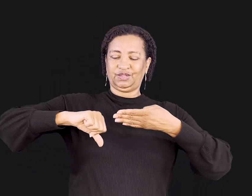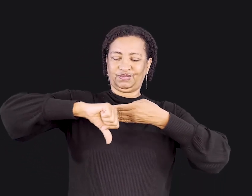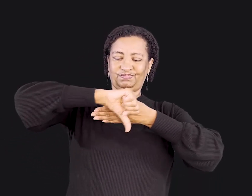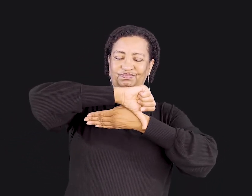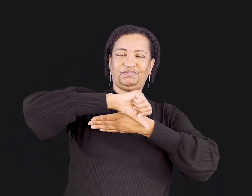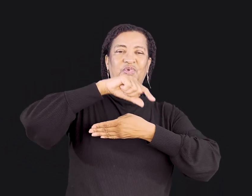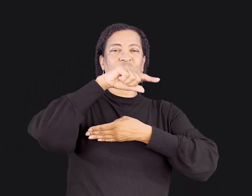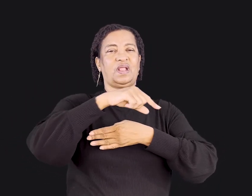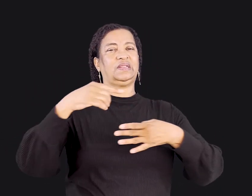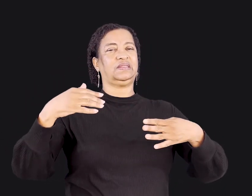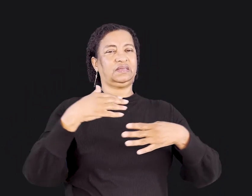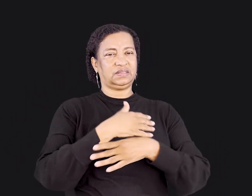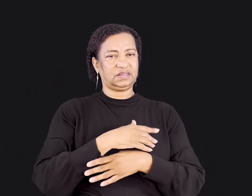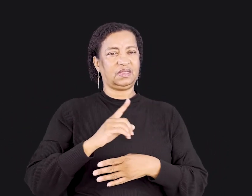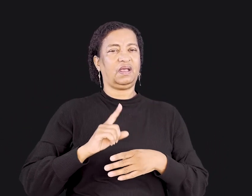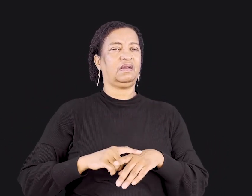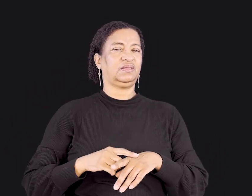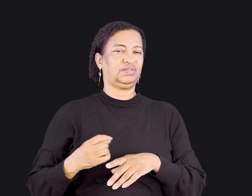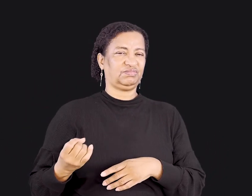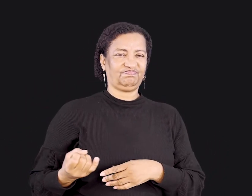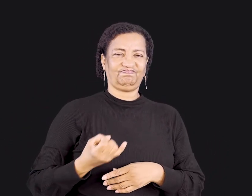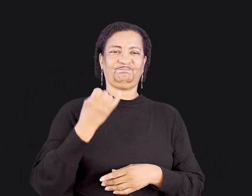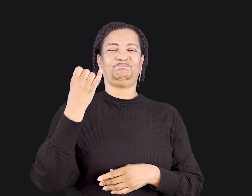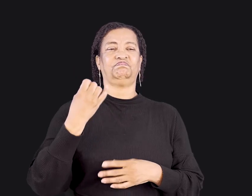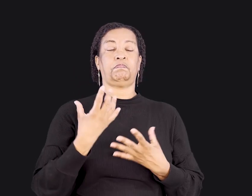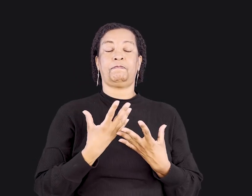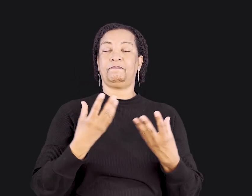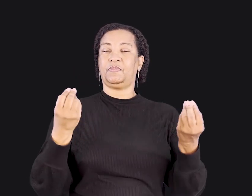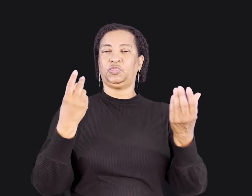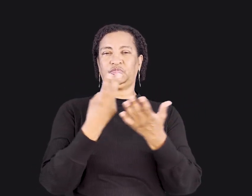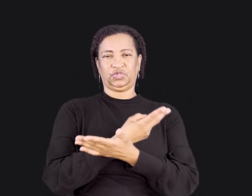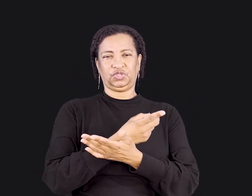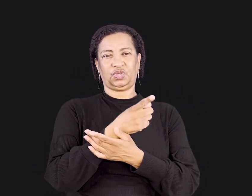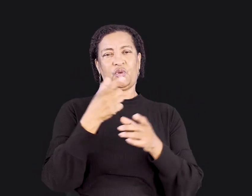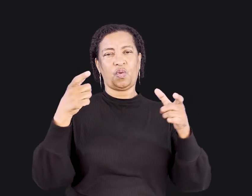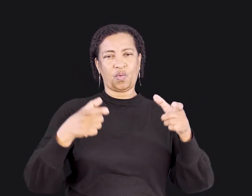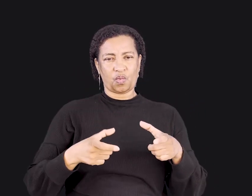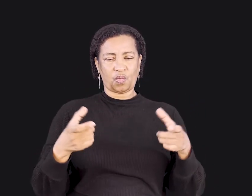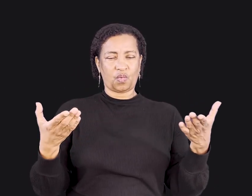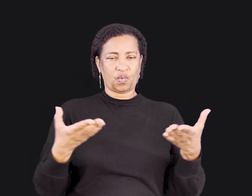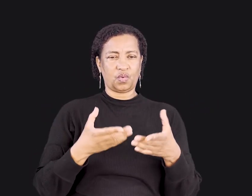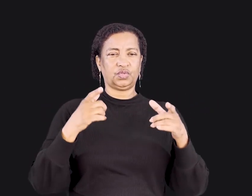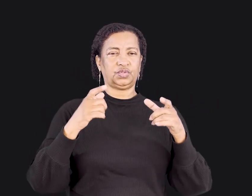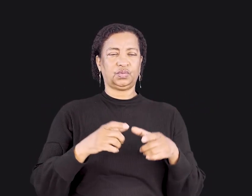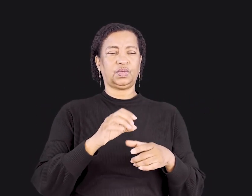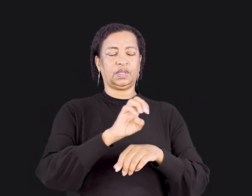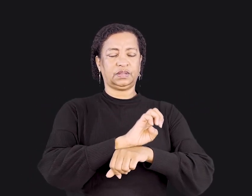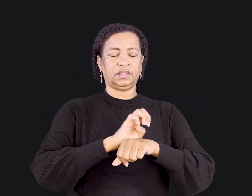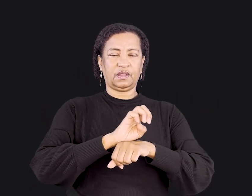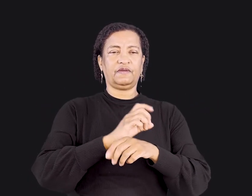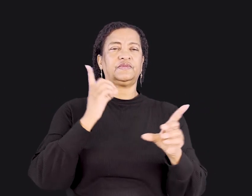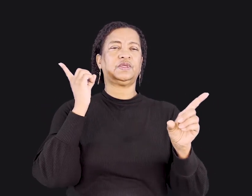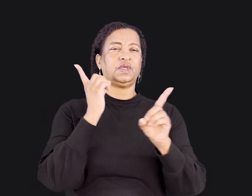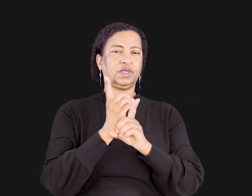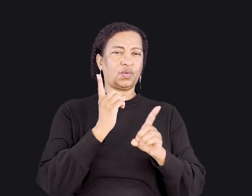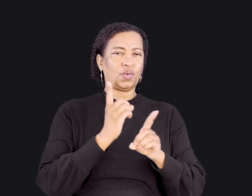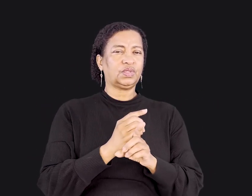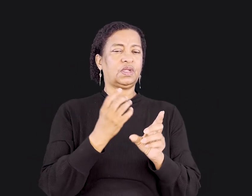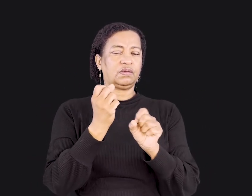nestas cidades também estava no seu apogeu. Hoje, em lugares como Éfeso, encontramos evidências arqueológicas de adoração